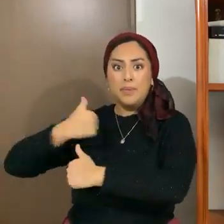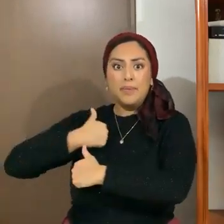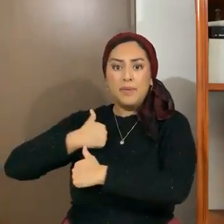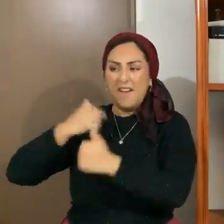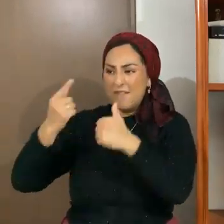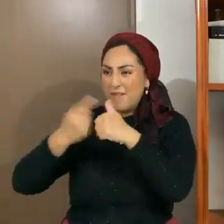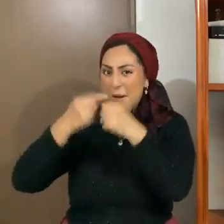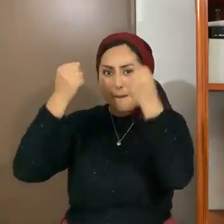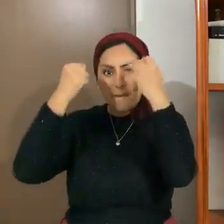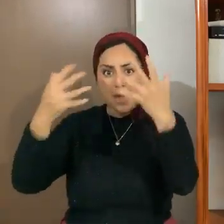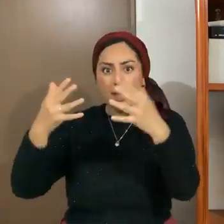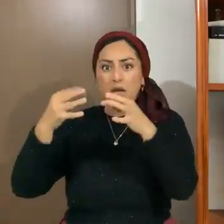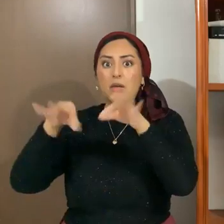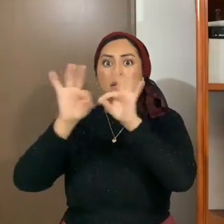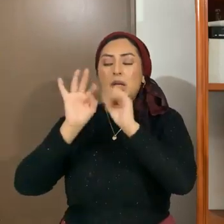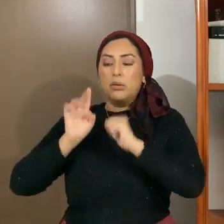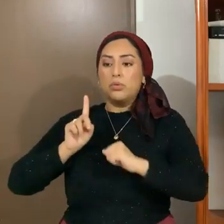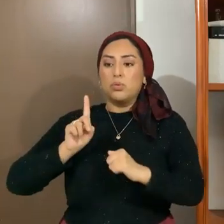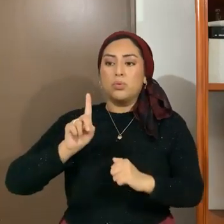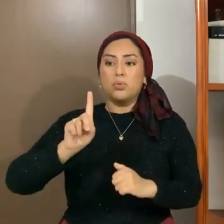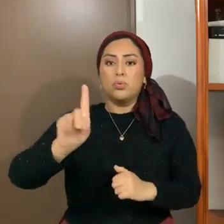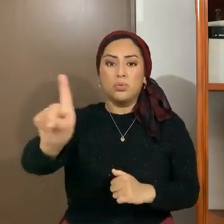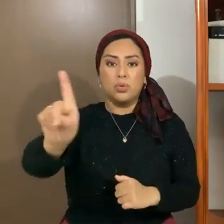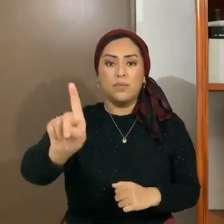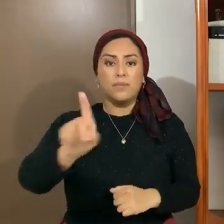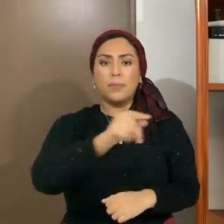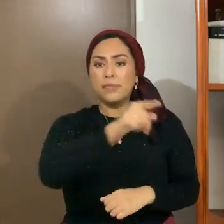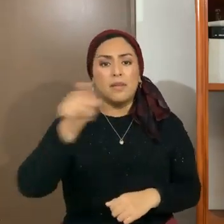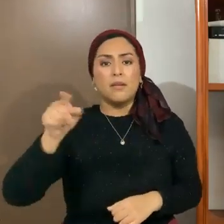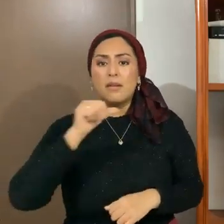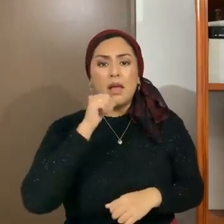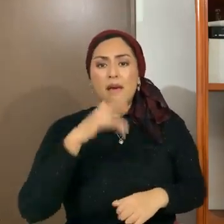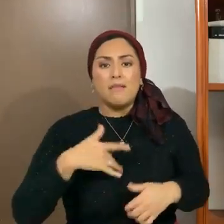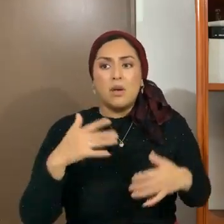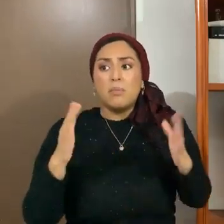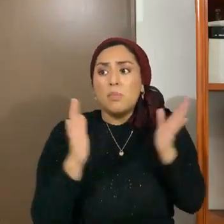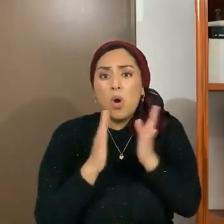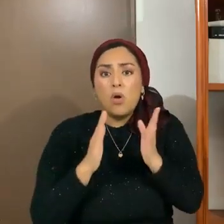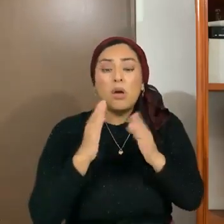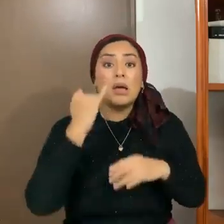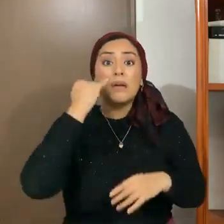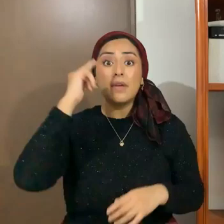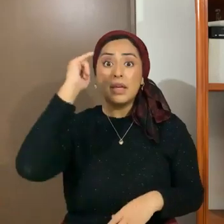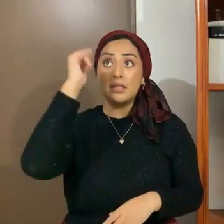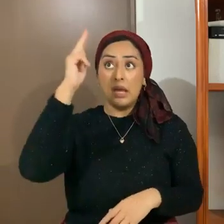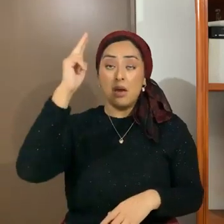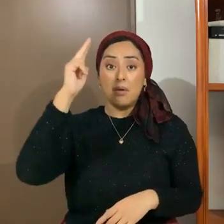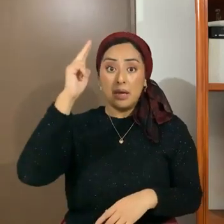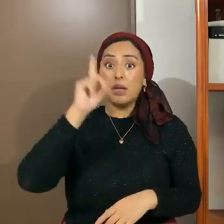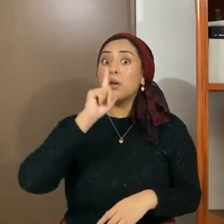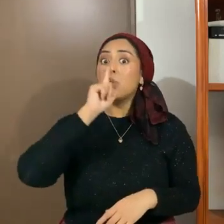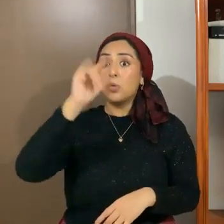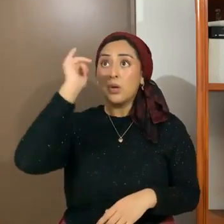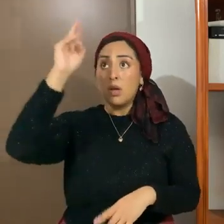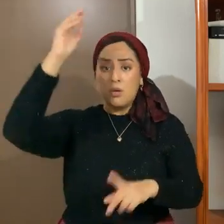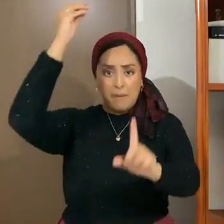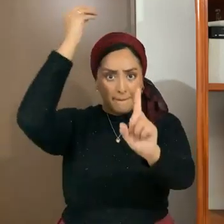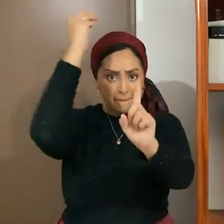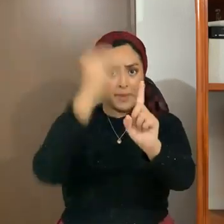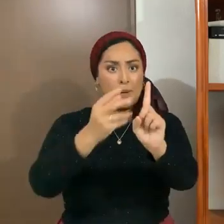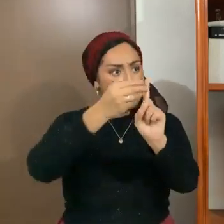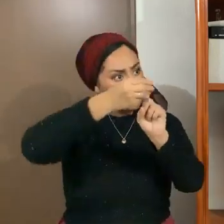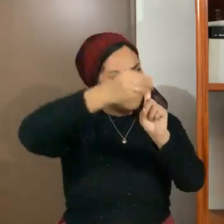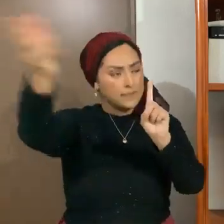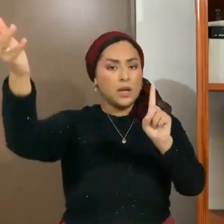su mensaje. Entonces, no nos sintamos pequeños. Si Yahweh te envía, amado pero que sea Yahweh quien te envíe a